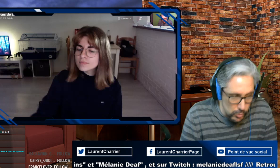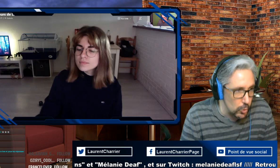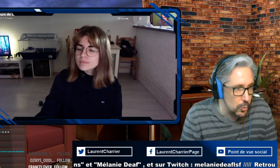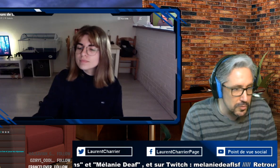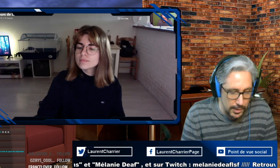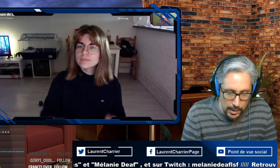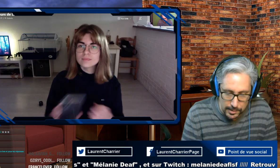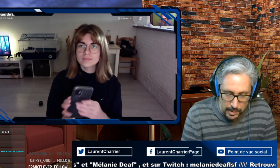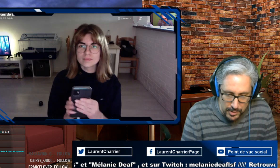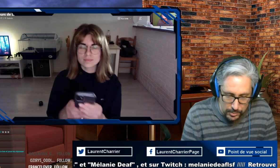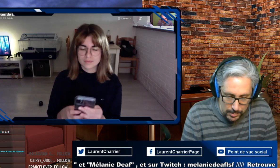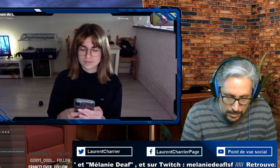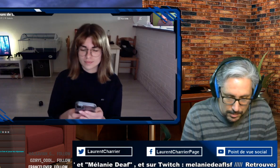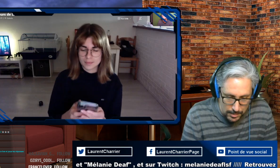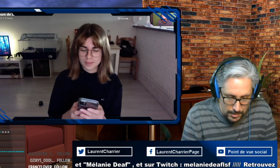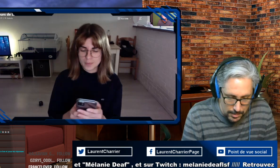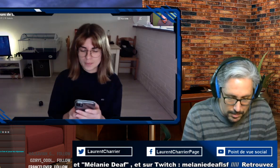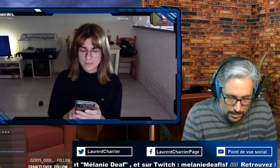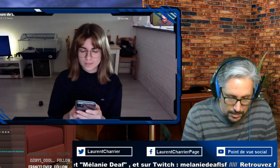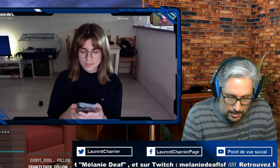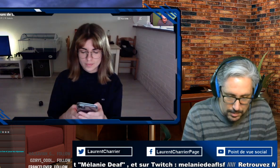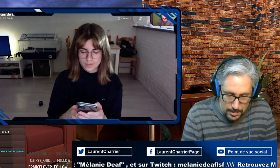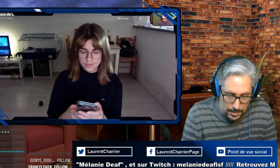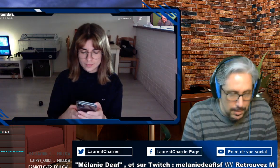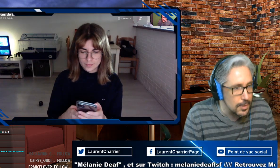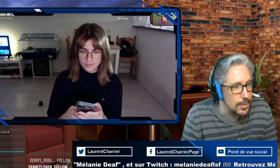Et puis on se retrouve très très bientôt